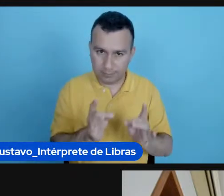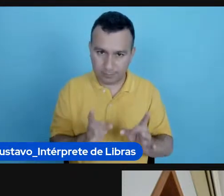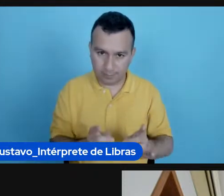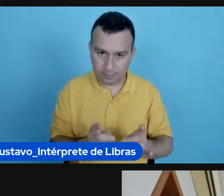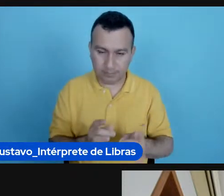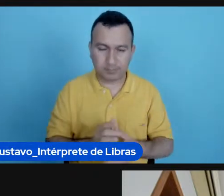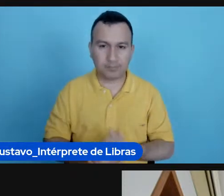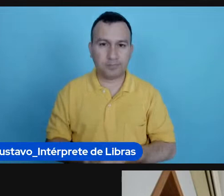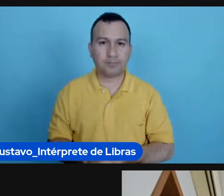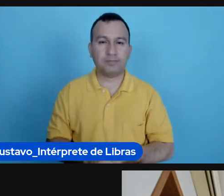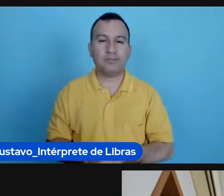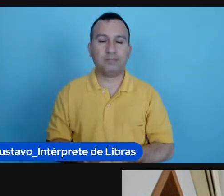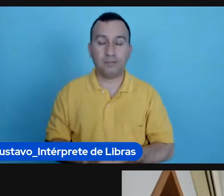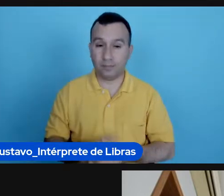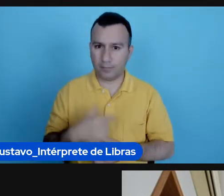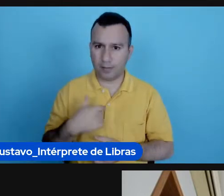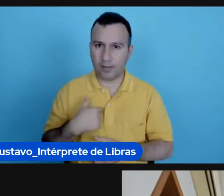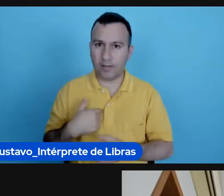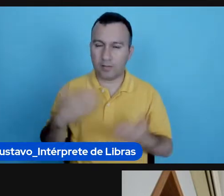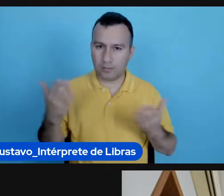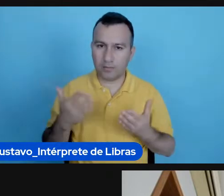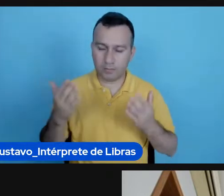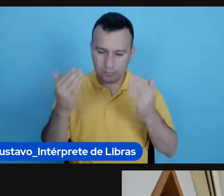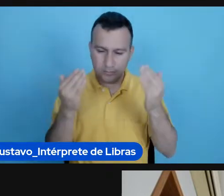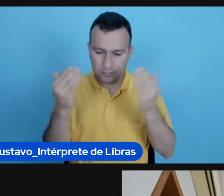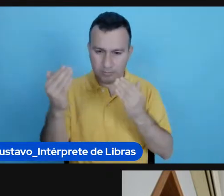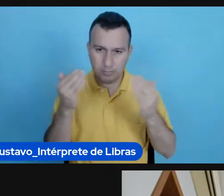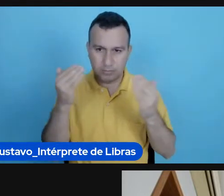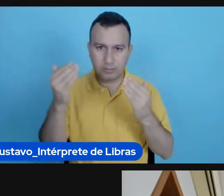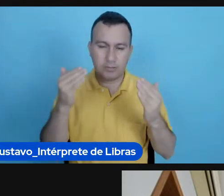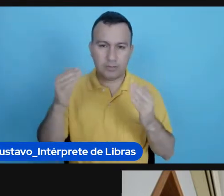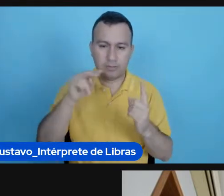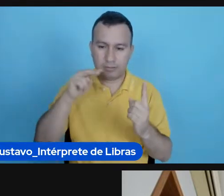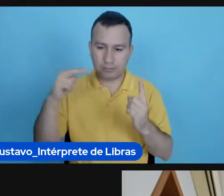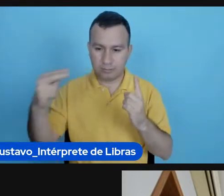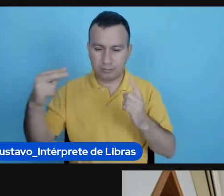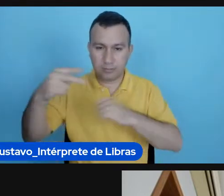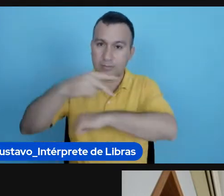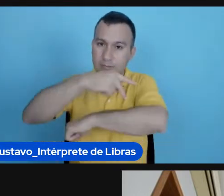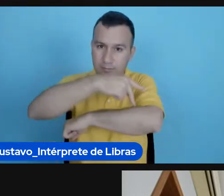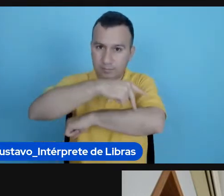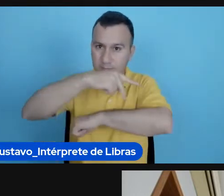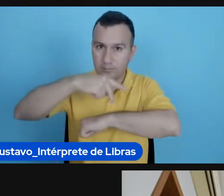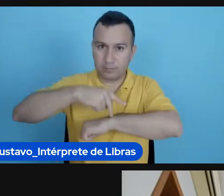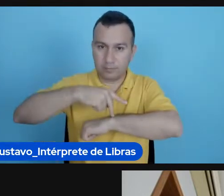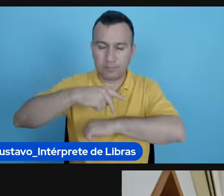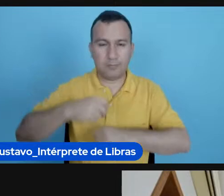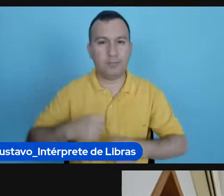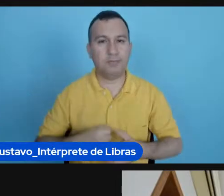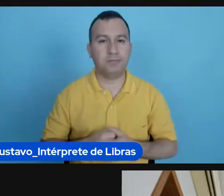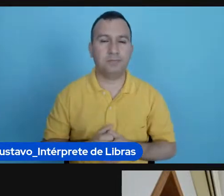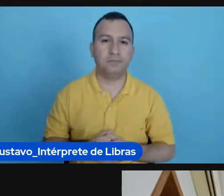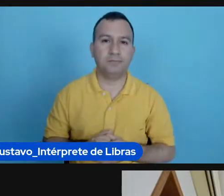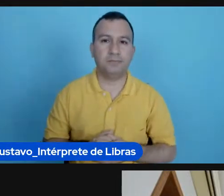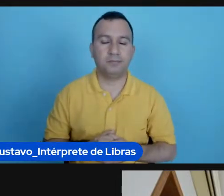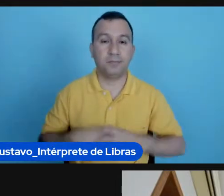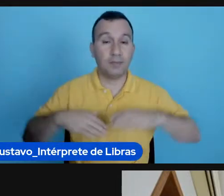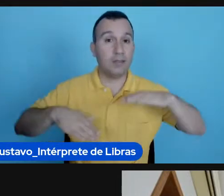campo pedagógico. E às vezes precisa de recursos